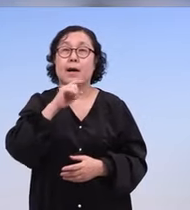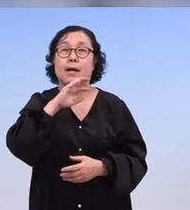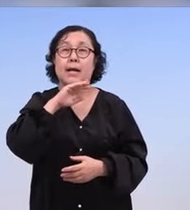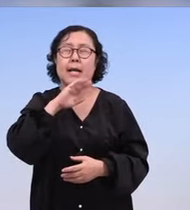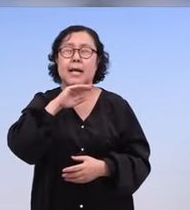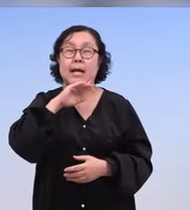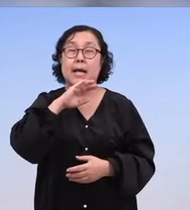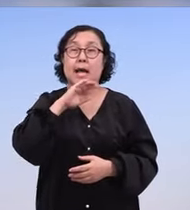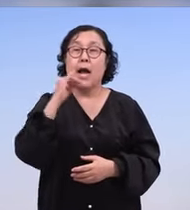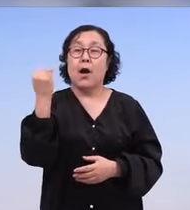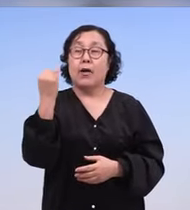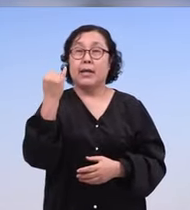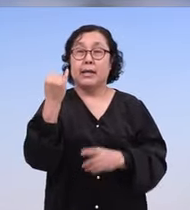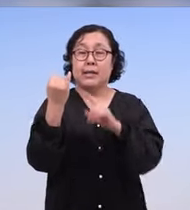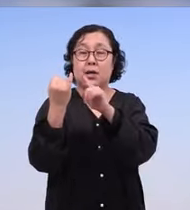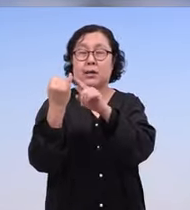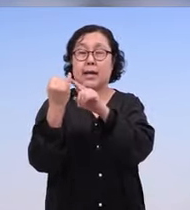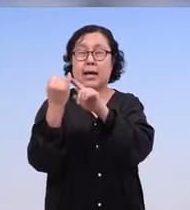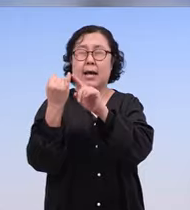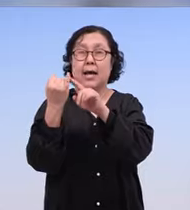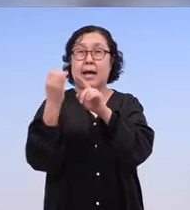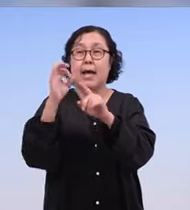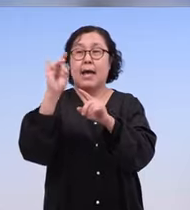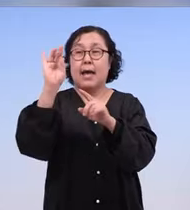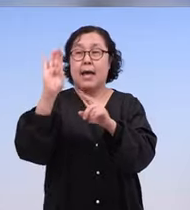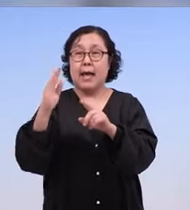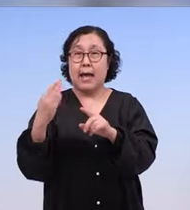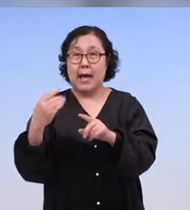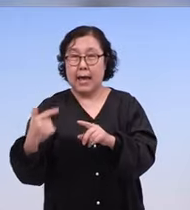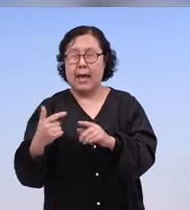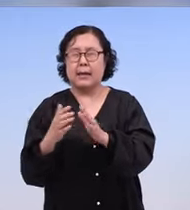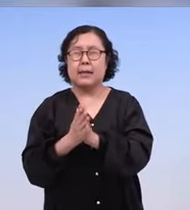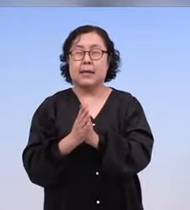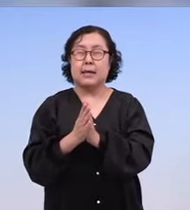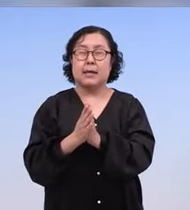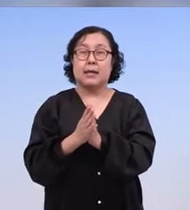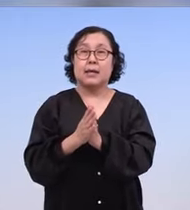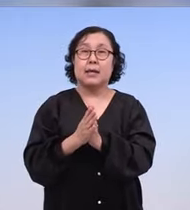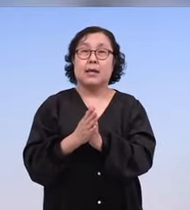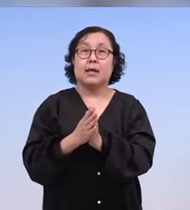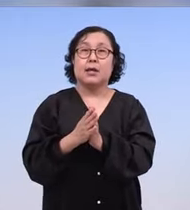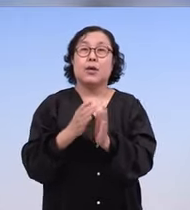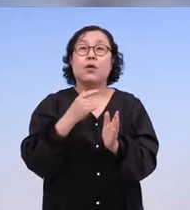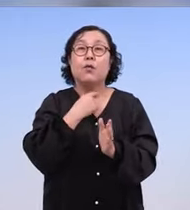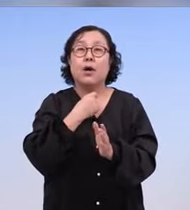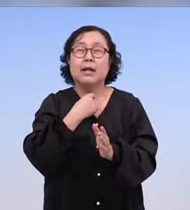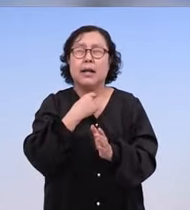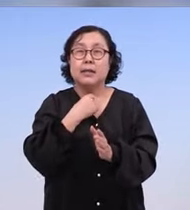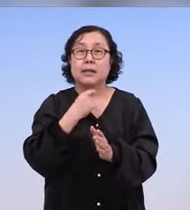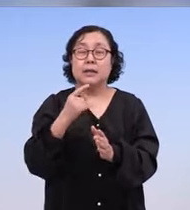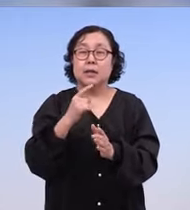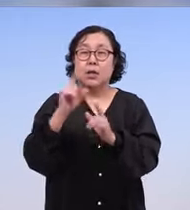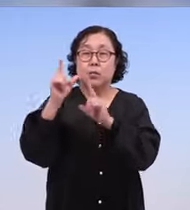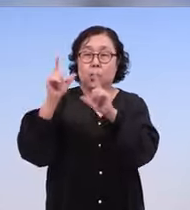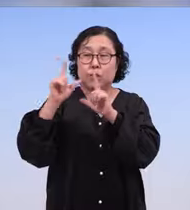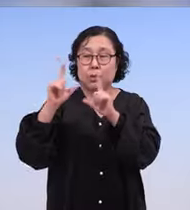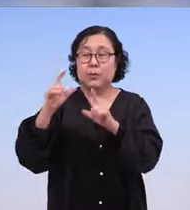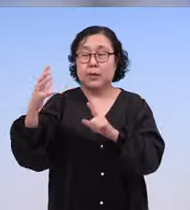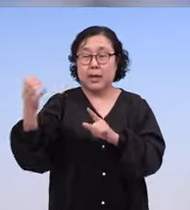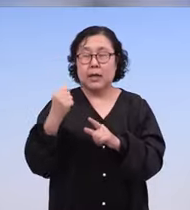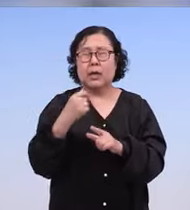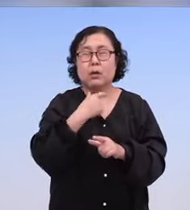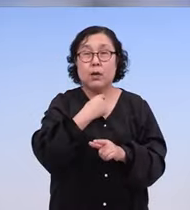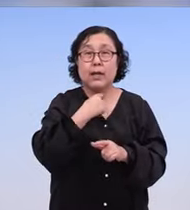11살짜리 고아 소녀 빨강머리 앤이라는 이 아이가 추구하는 그 긍정적이고 낙관적인 삶의 그 모습을 우리가